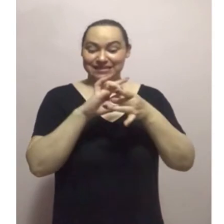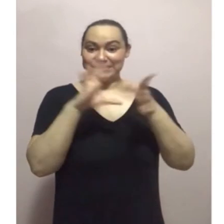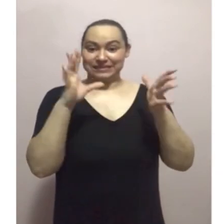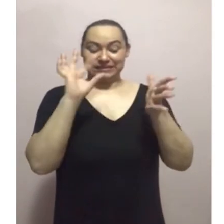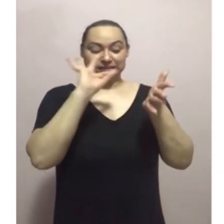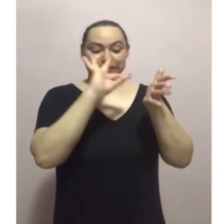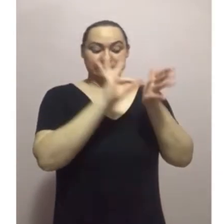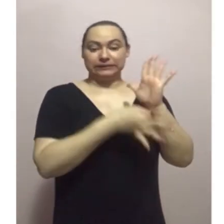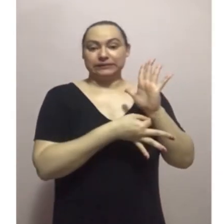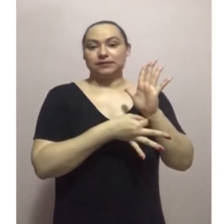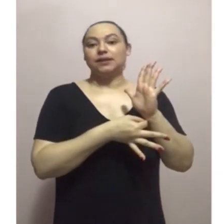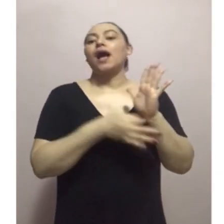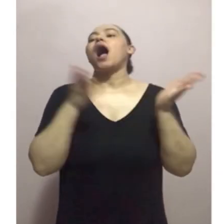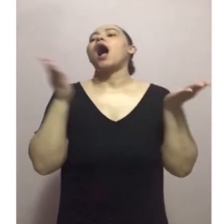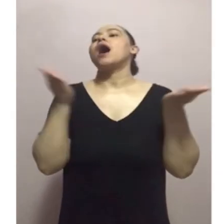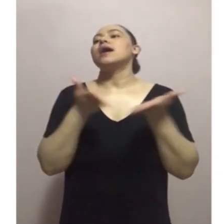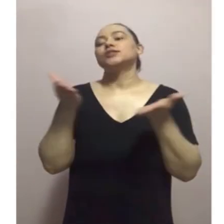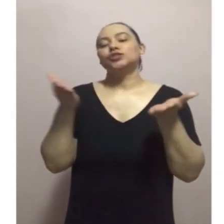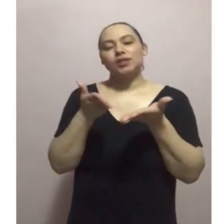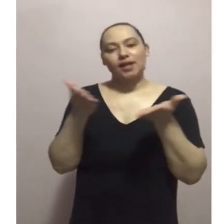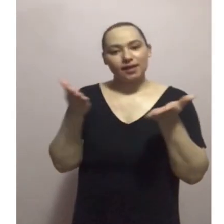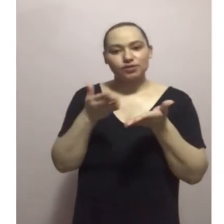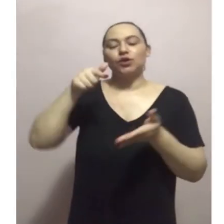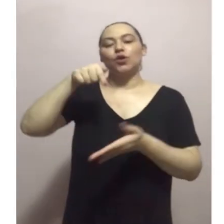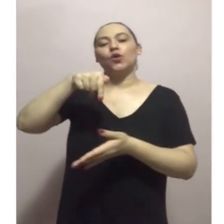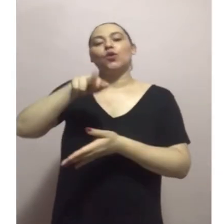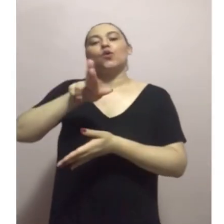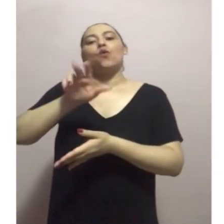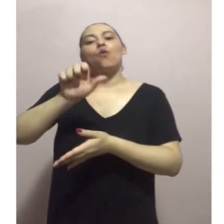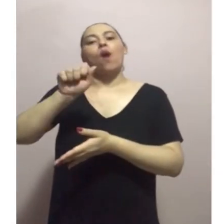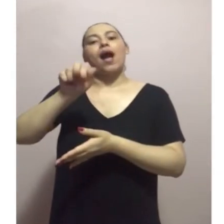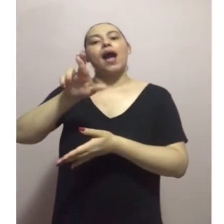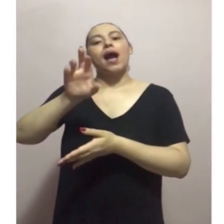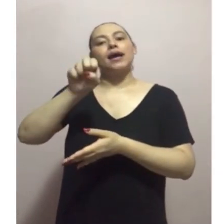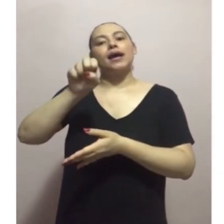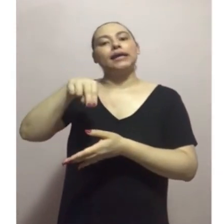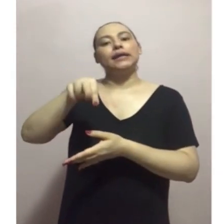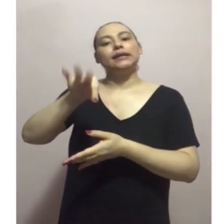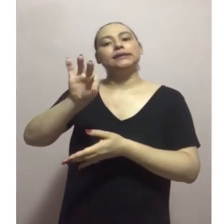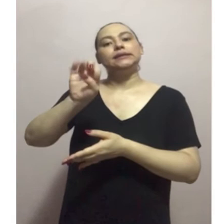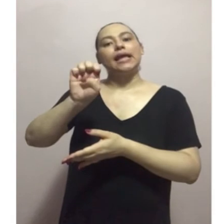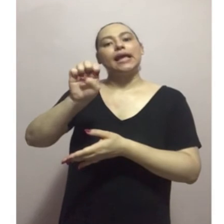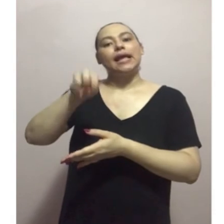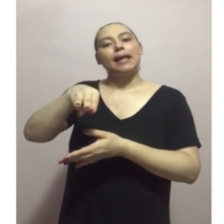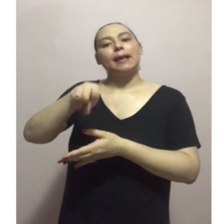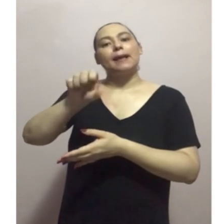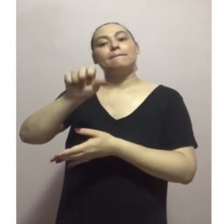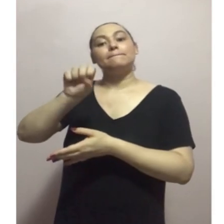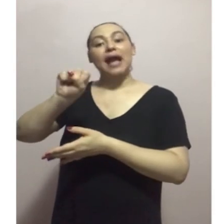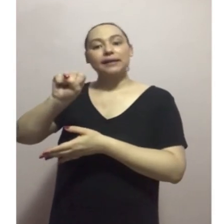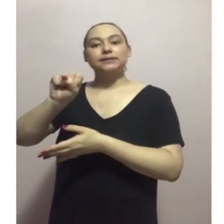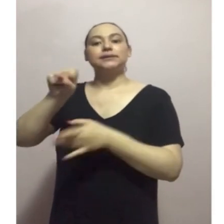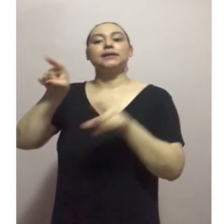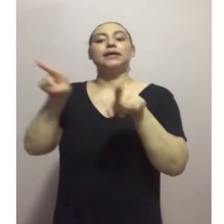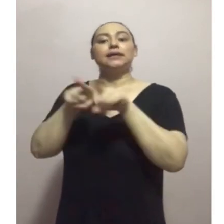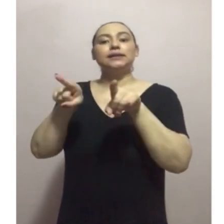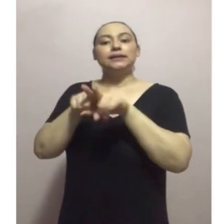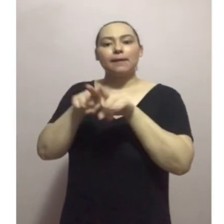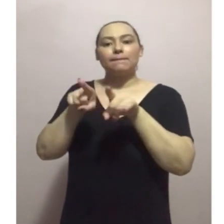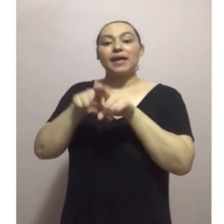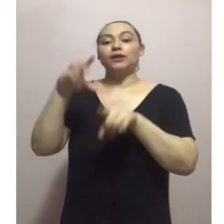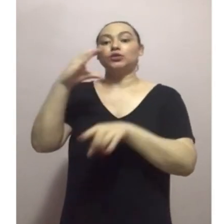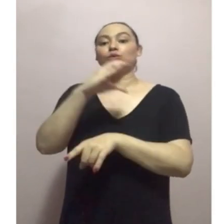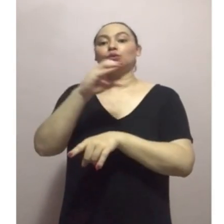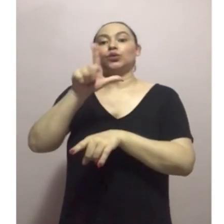gente viveu porque isso no Quarentemas. A gente ia a fazer o gente Quarentemas inspirado nas músicas do Clube da Esquina.